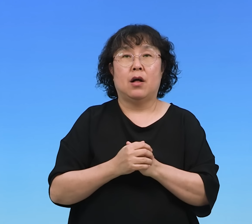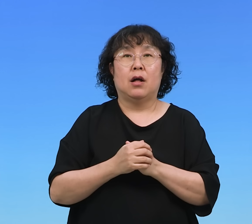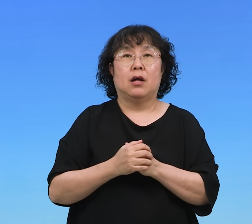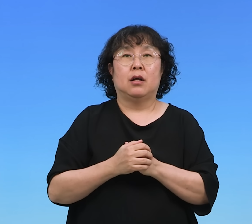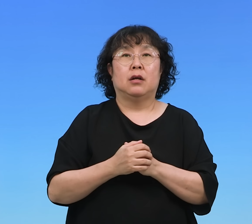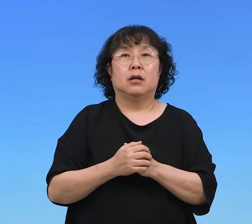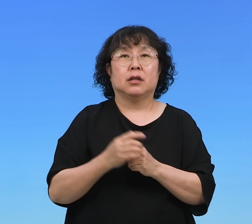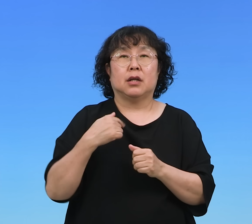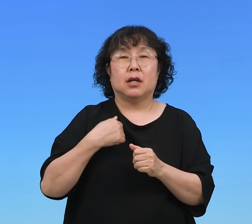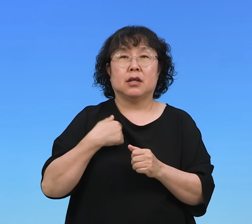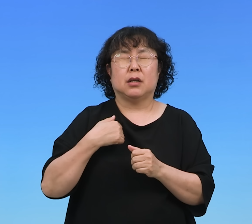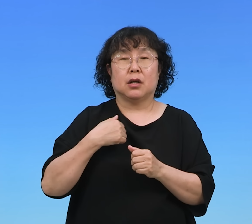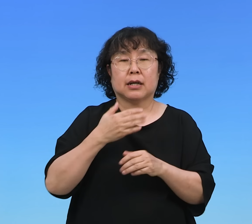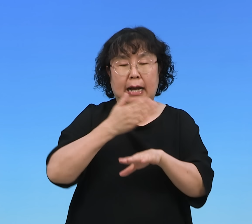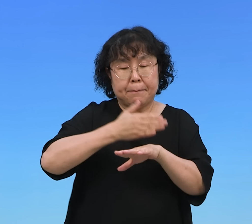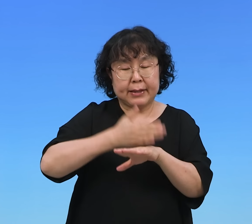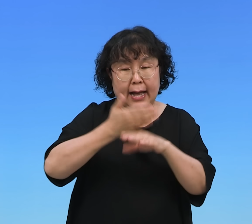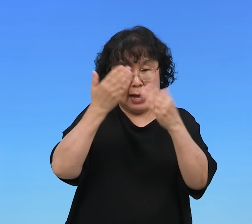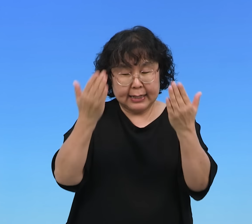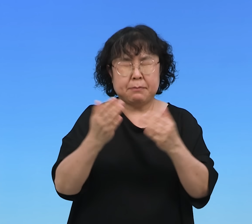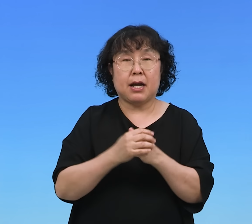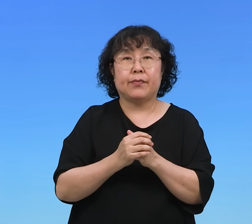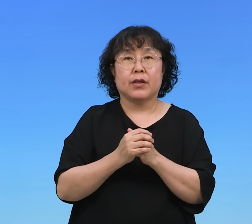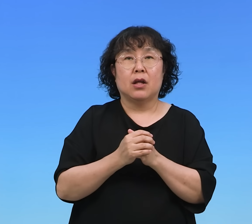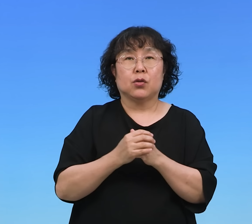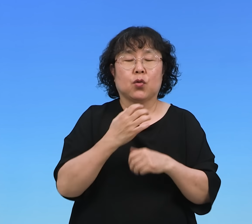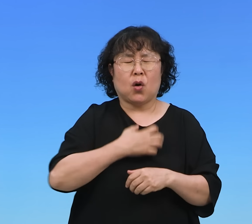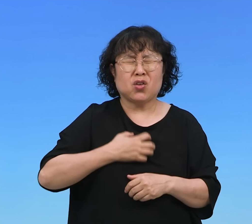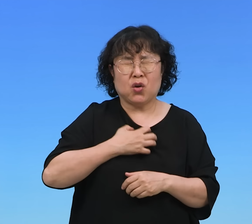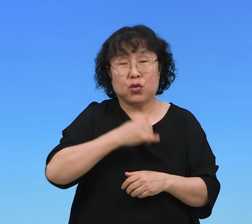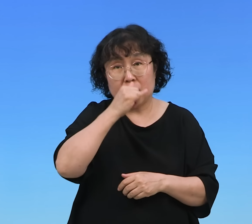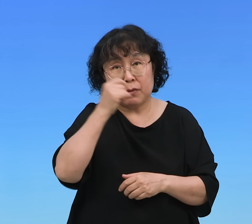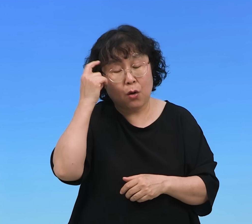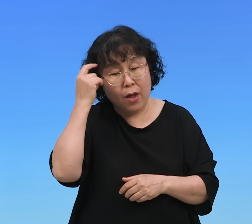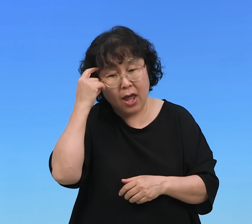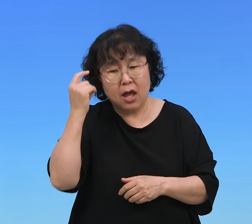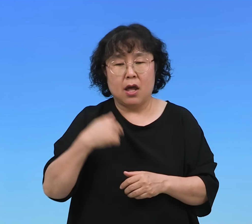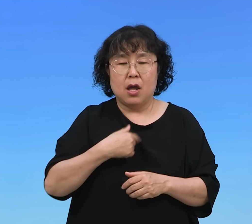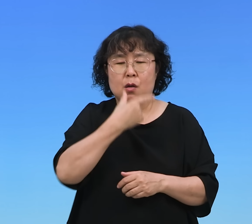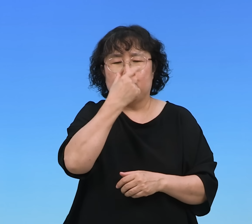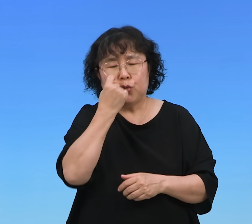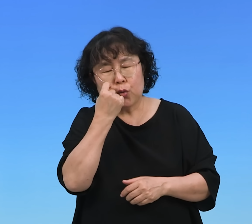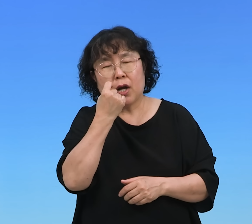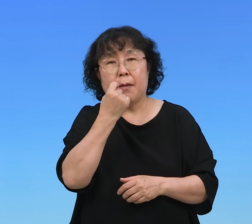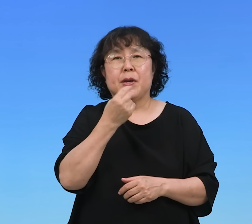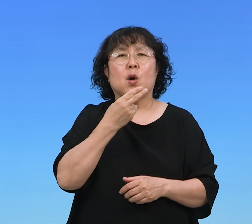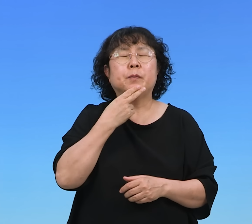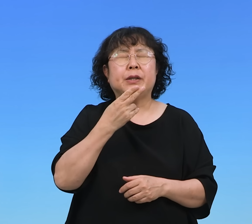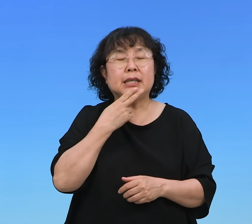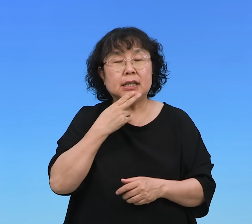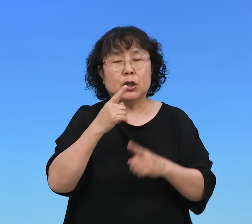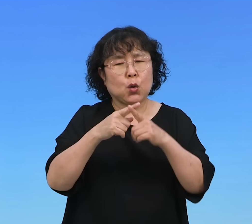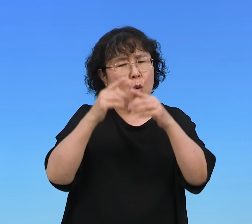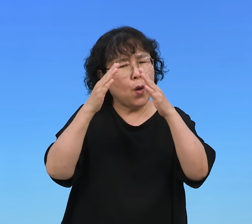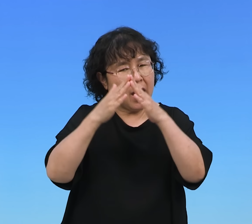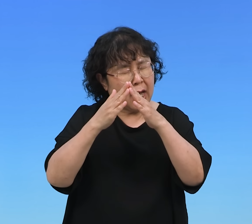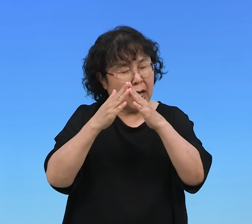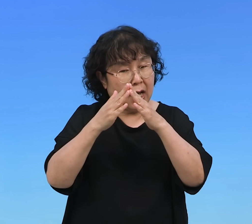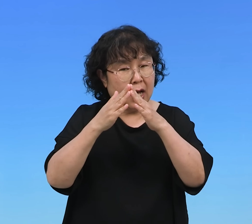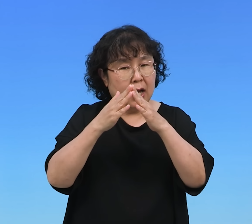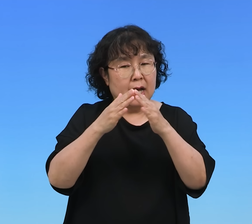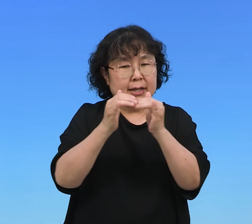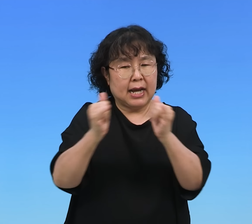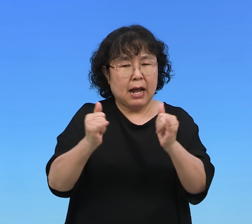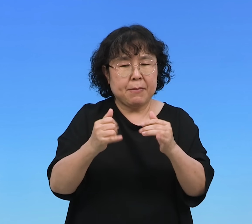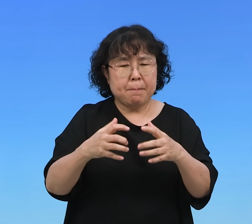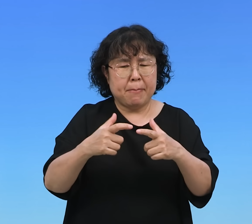우리 목사님들이 이 결핍의 과정을 안 거치고 너무 빨리 교회가 자리 잡혔기 때문에 그래서 부작용이